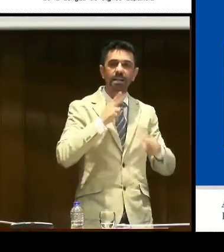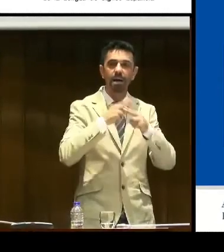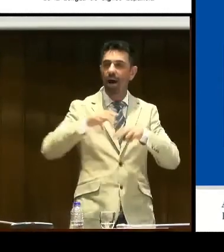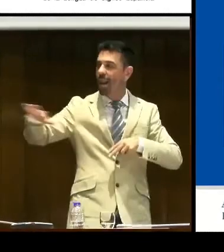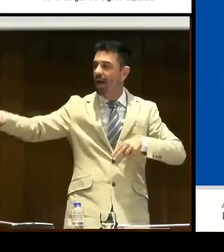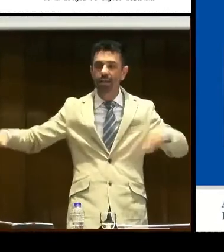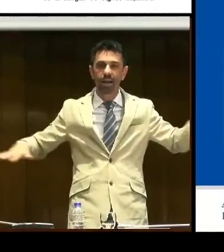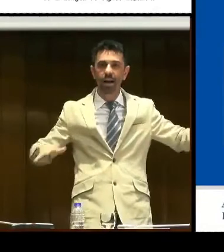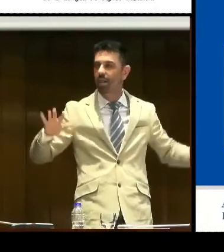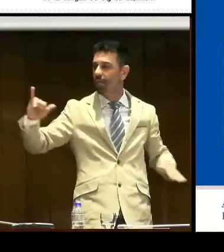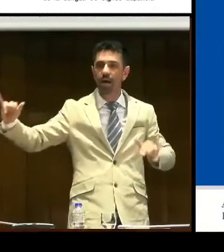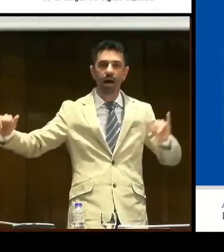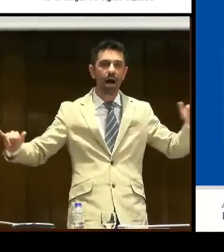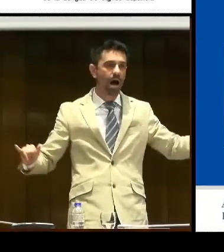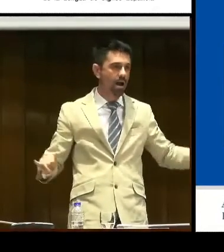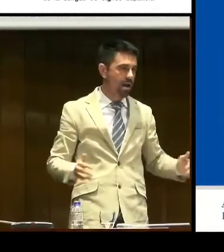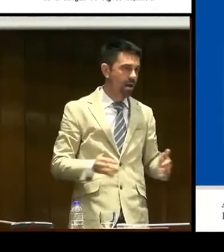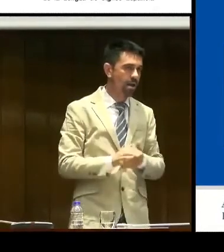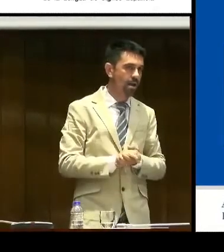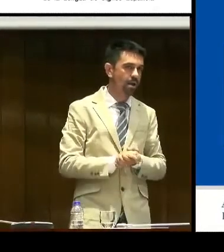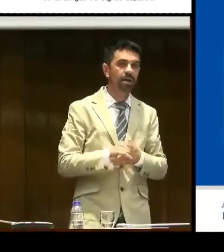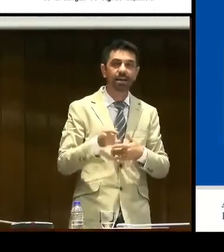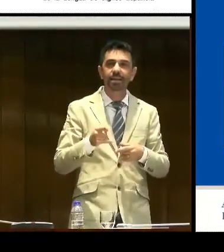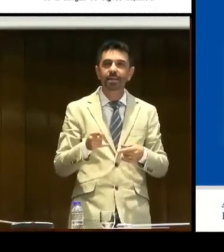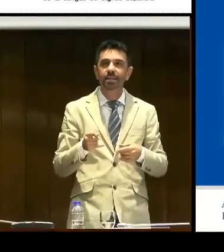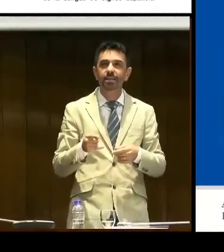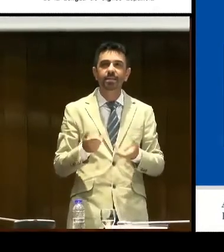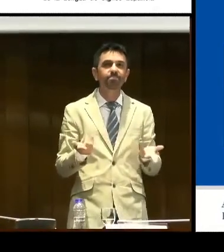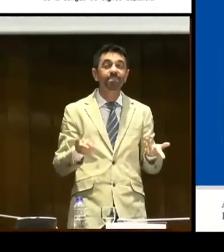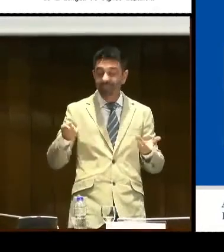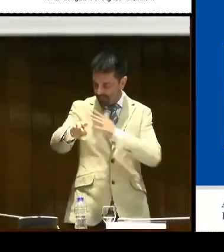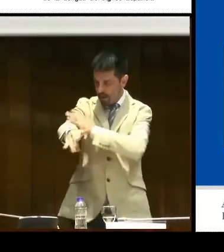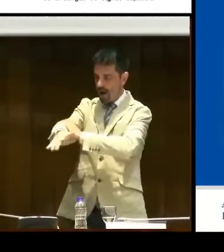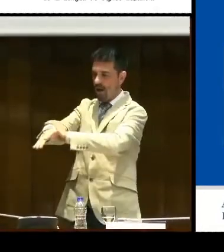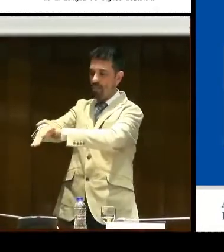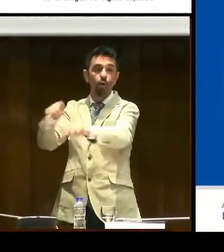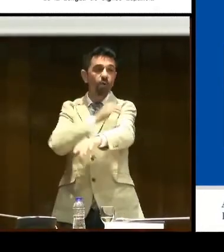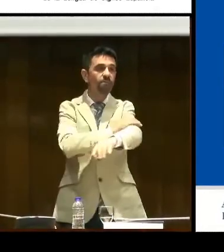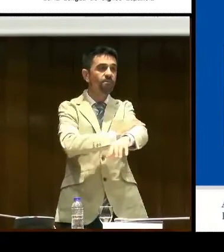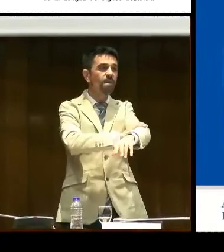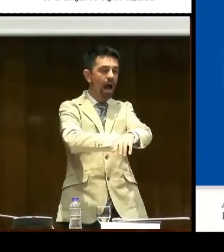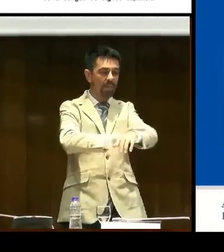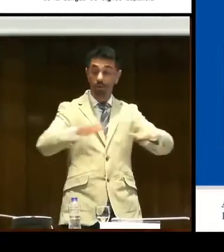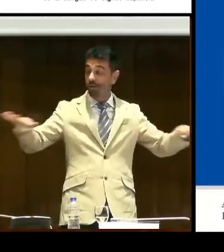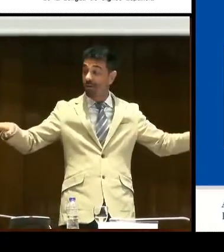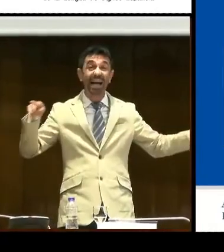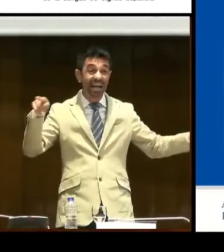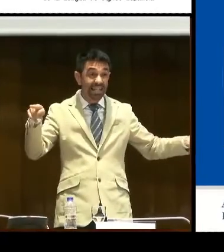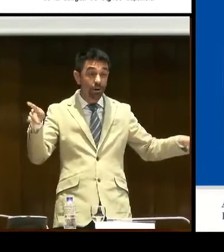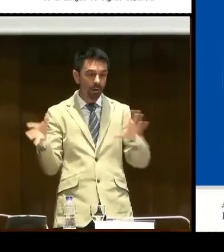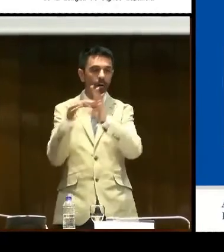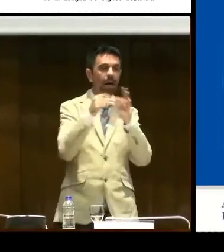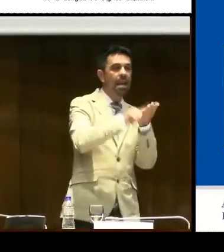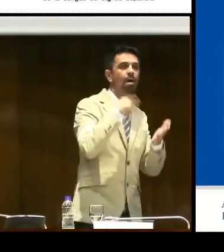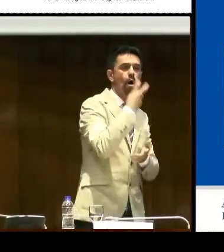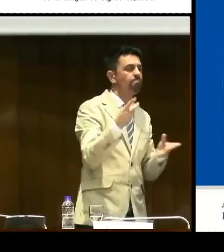La cuestión es, esa lateralidad de los brazos, imposible,